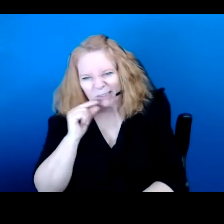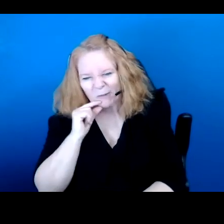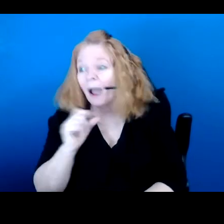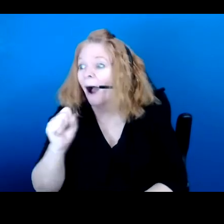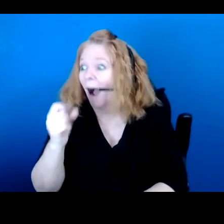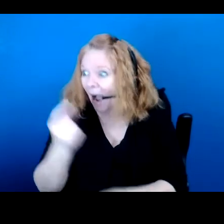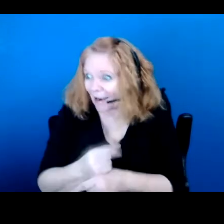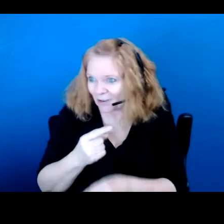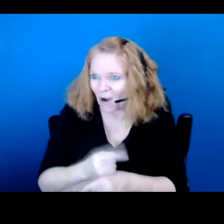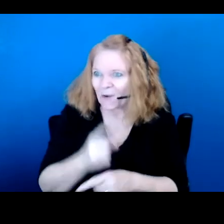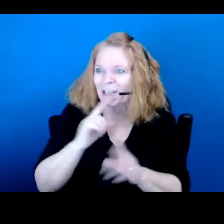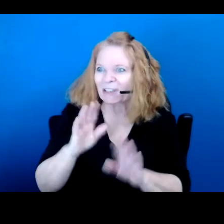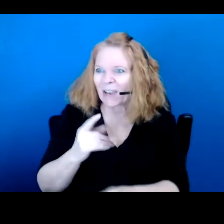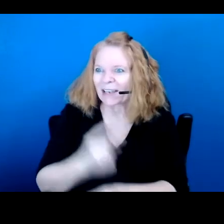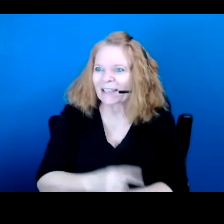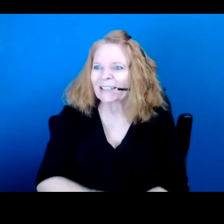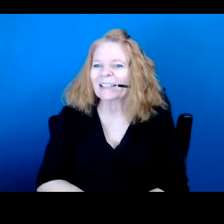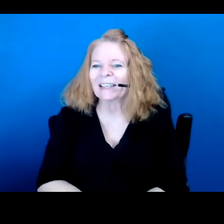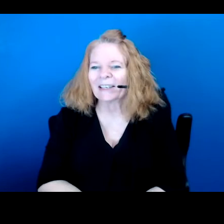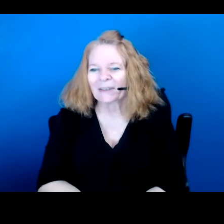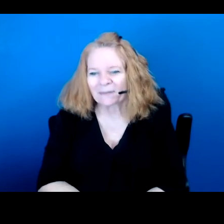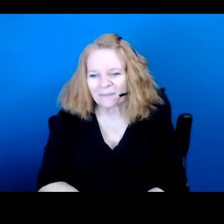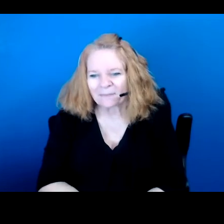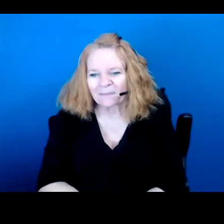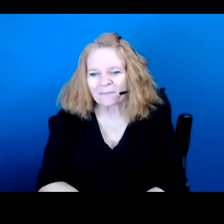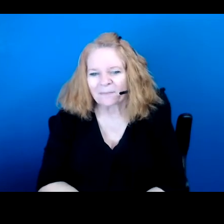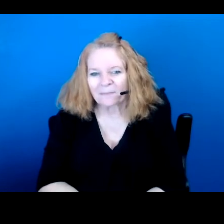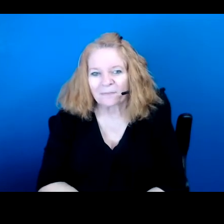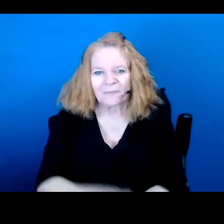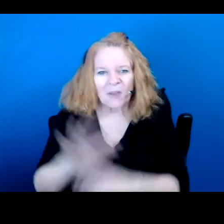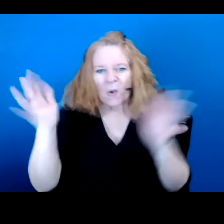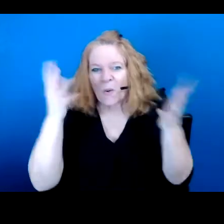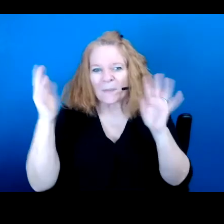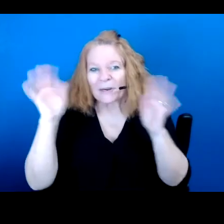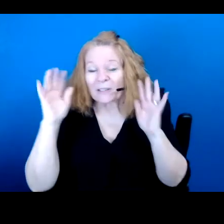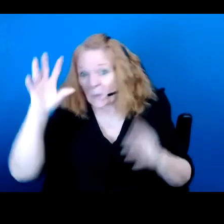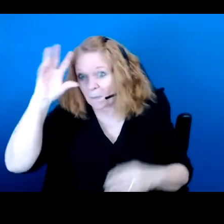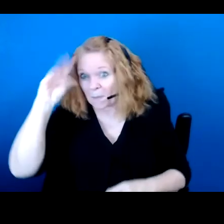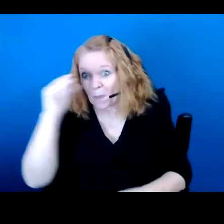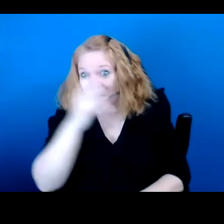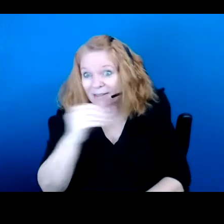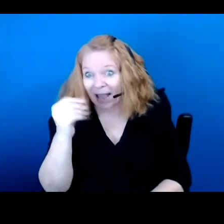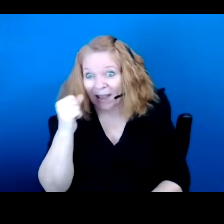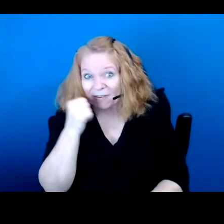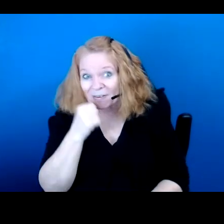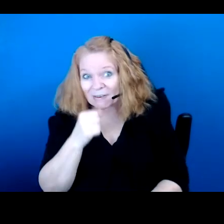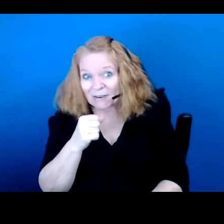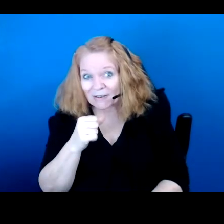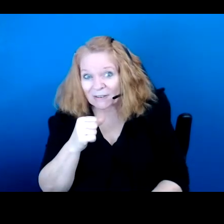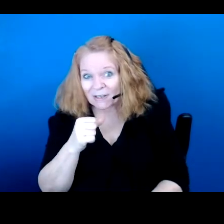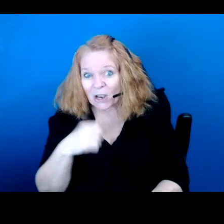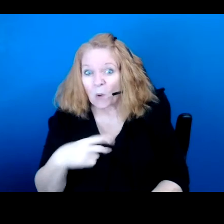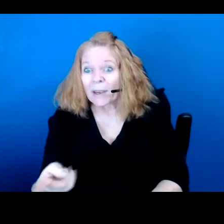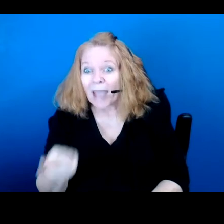se ve bien de la marvel si se ve muy bien único encuentro otros niños y